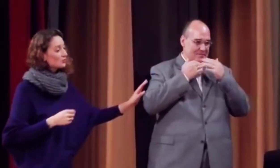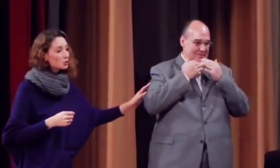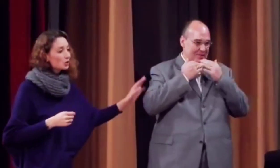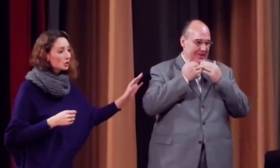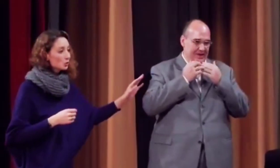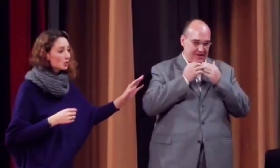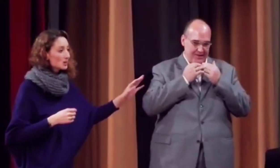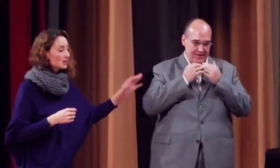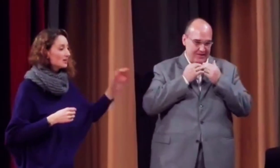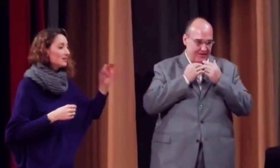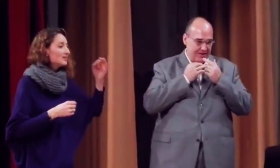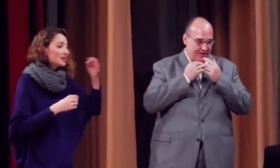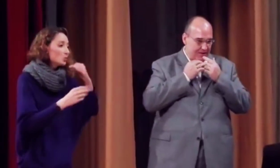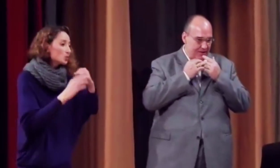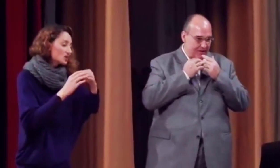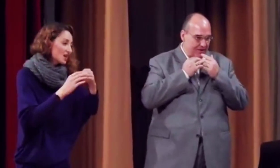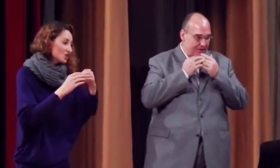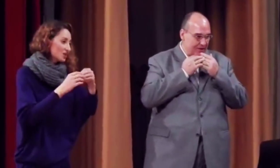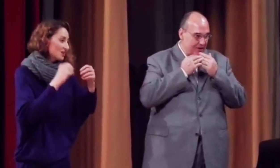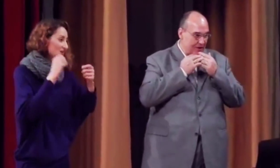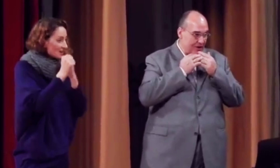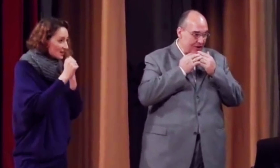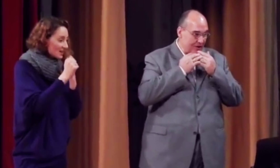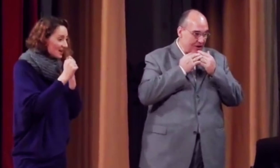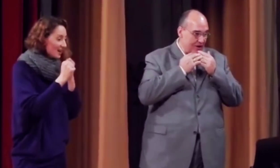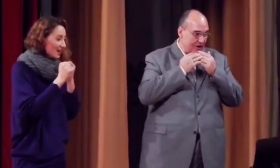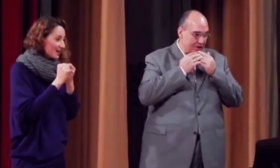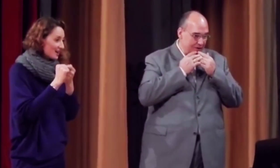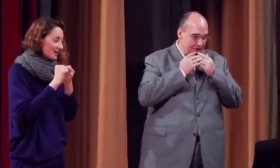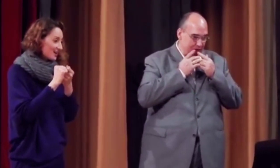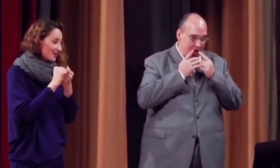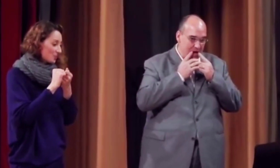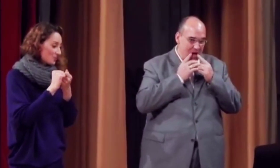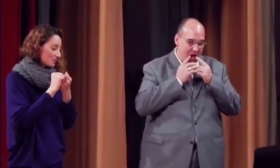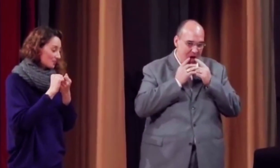Allora, vedete che le alte note non sono così strane, non sono